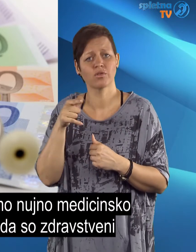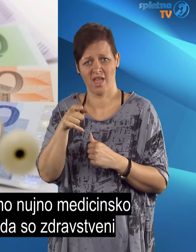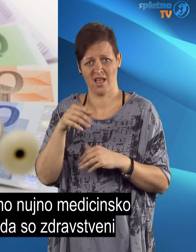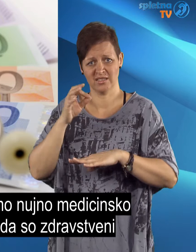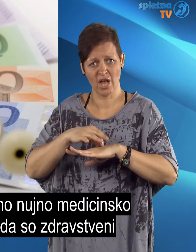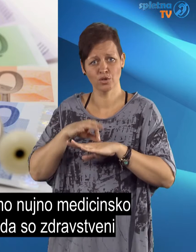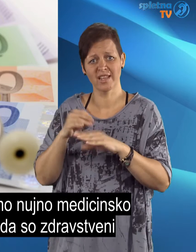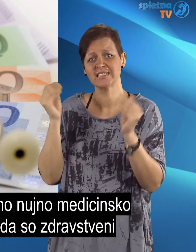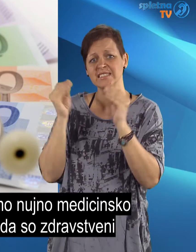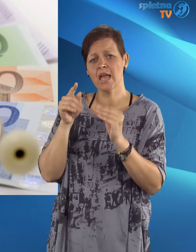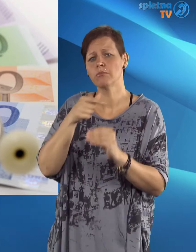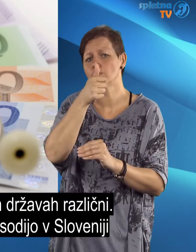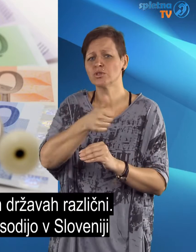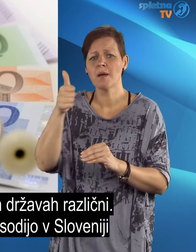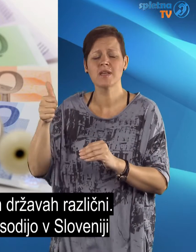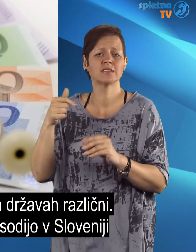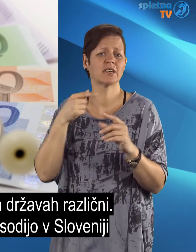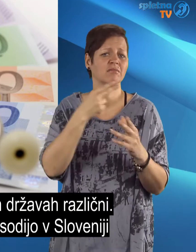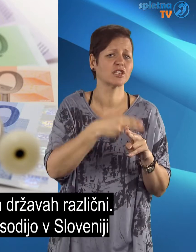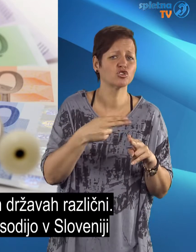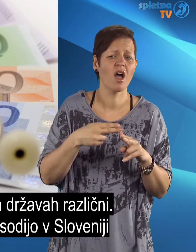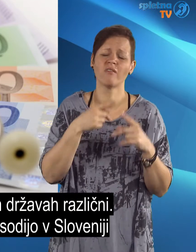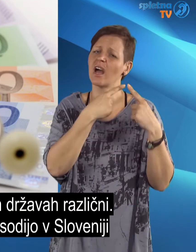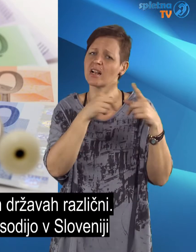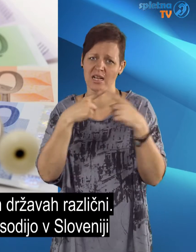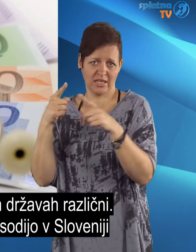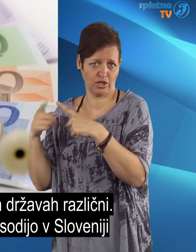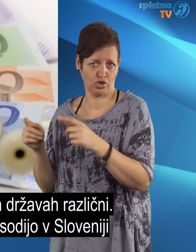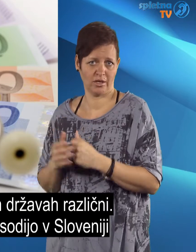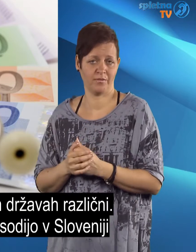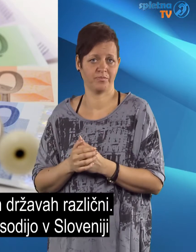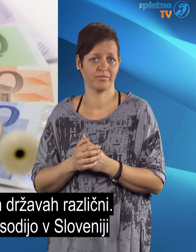Opozarjamo, da so zdravstveni sistemi v posameznih državah različni.